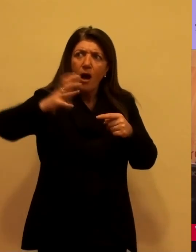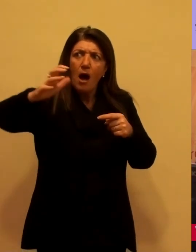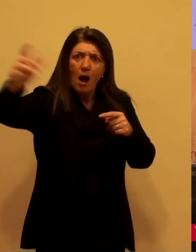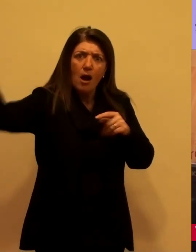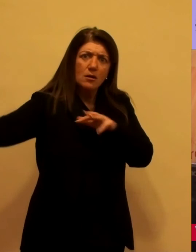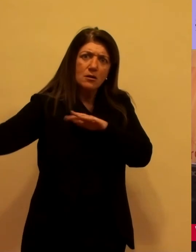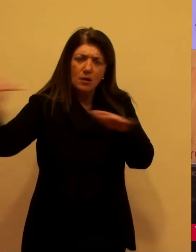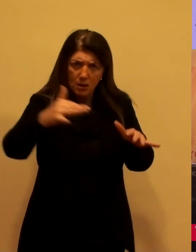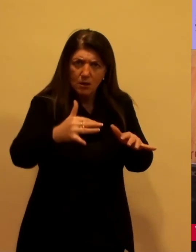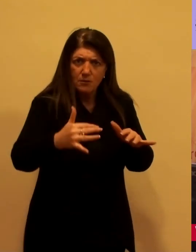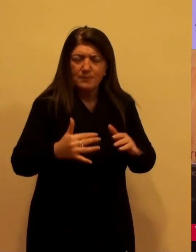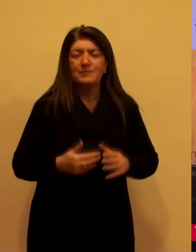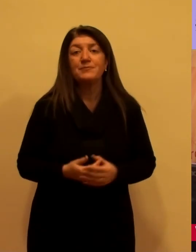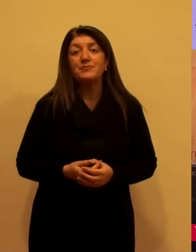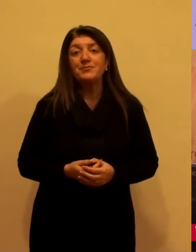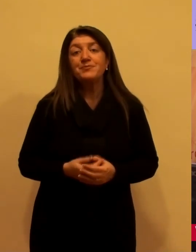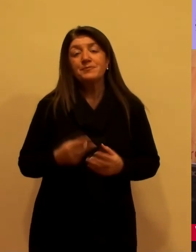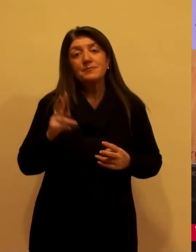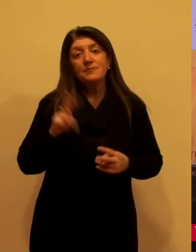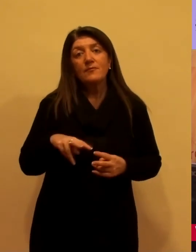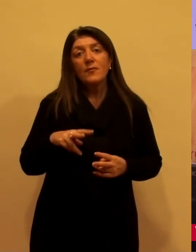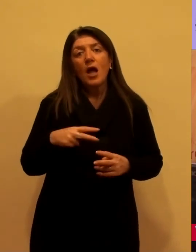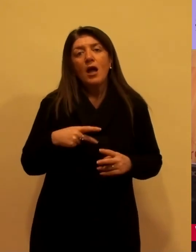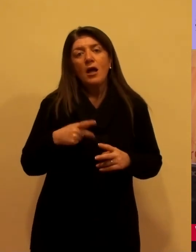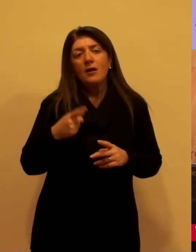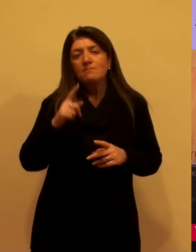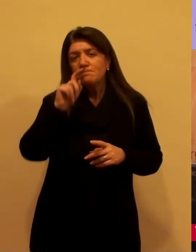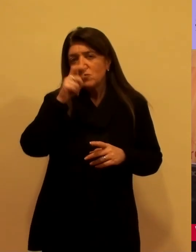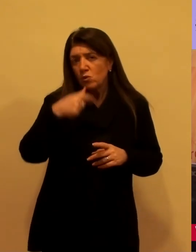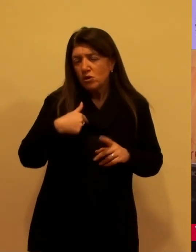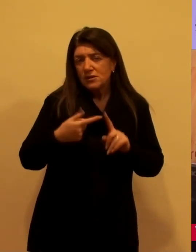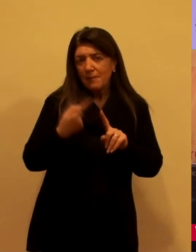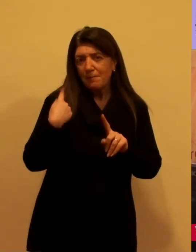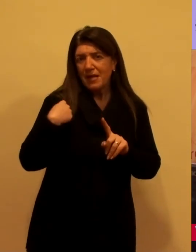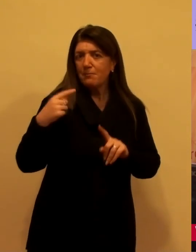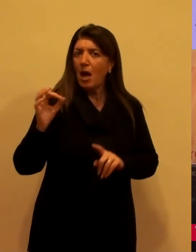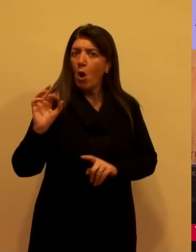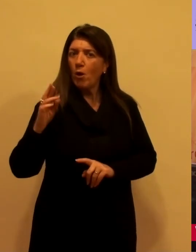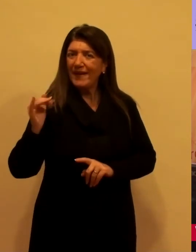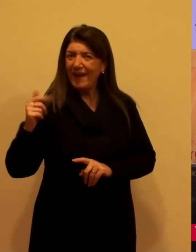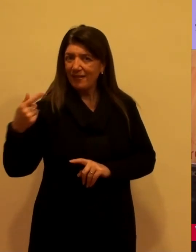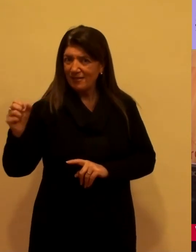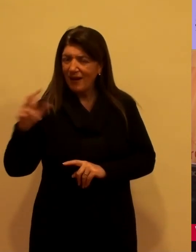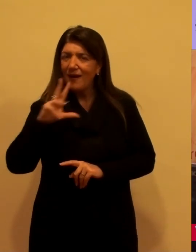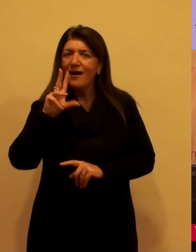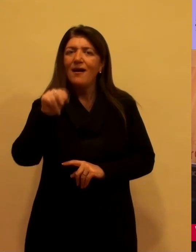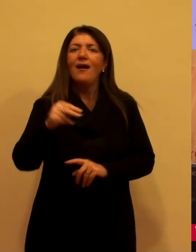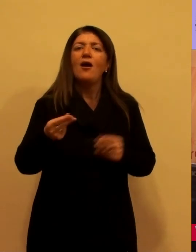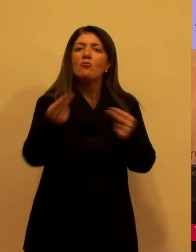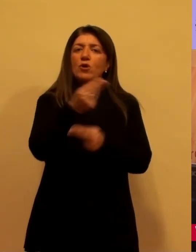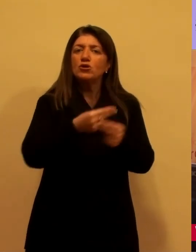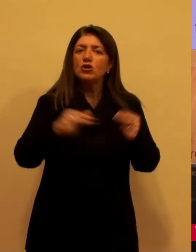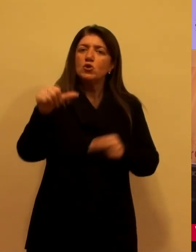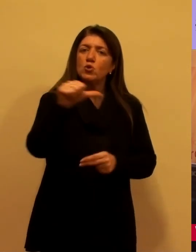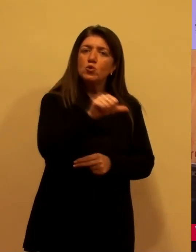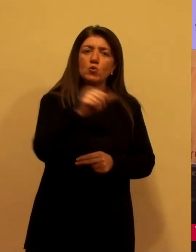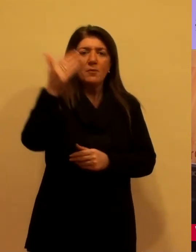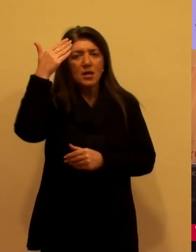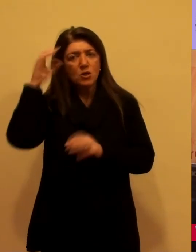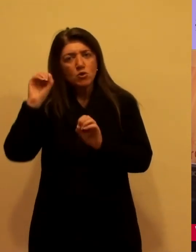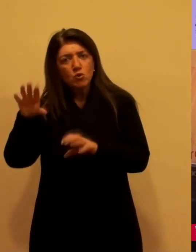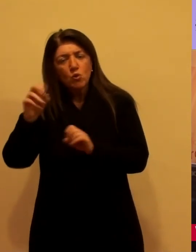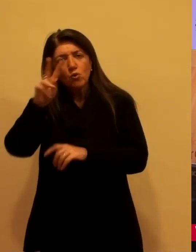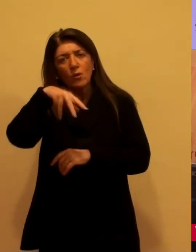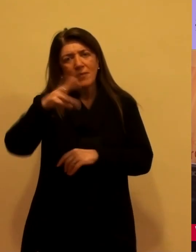Certo. Tra l'altro, una curiosità, prima Orietta accennava appunto al progetto Summer School 2013, quindi dove si